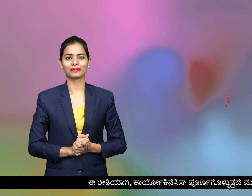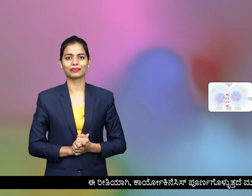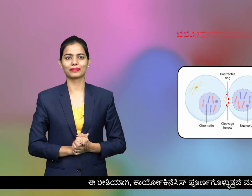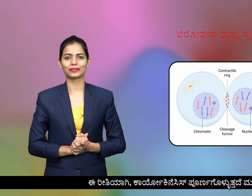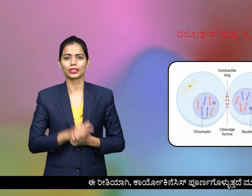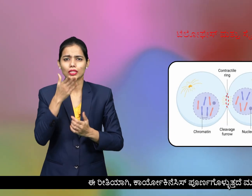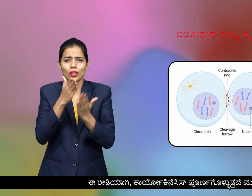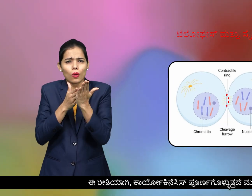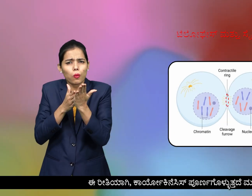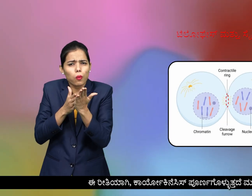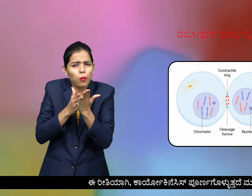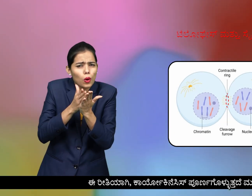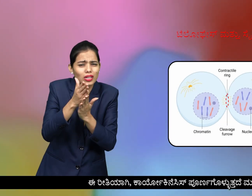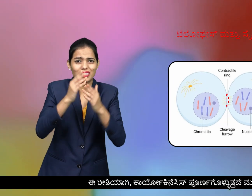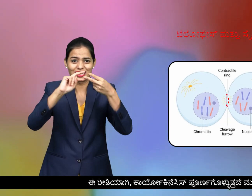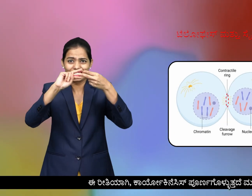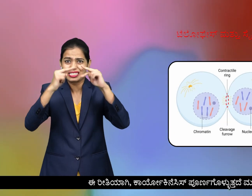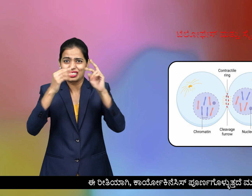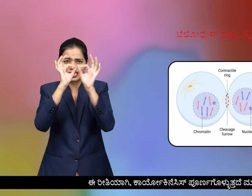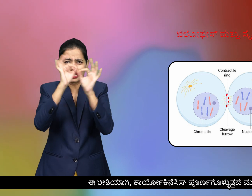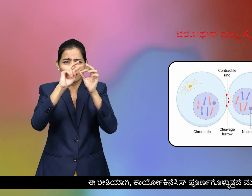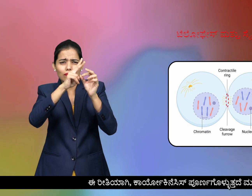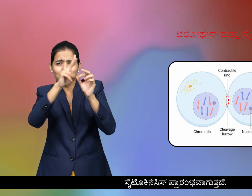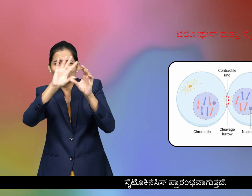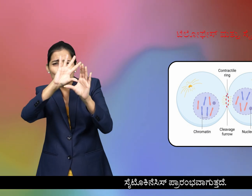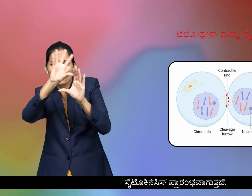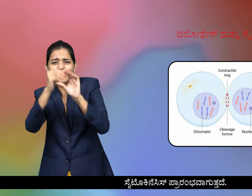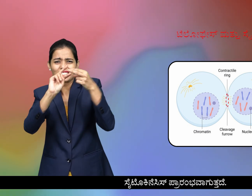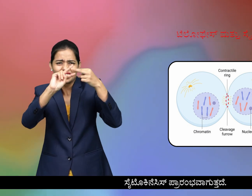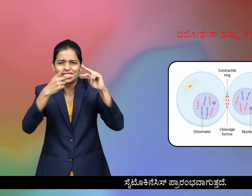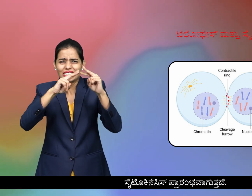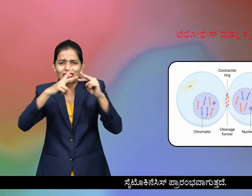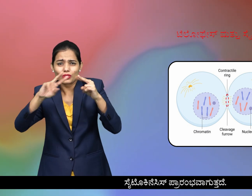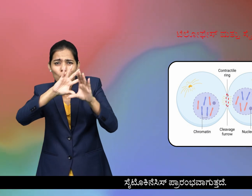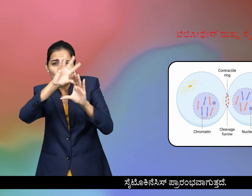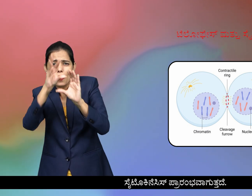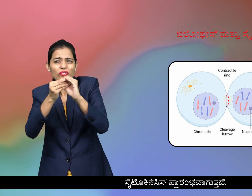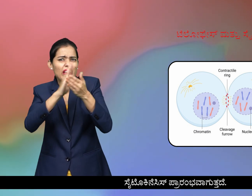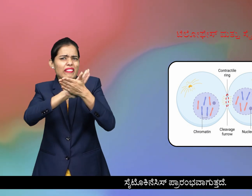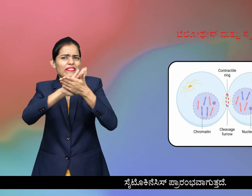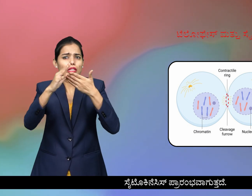ಈ ರೀತಿಯಾಗಿ ಕಾರ್ಯೋಕಿನೆಸಿಸ್ ಪೂರ್ಣಗೊಳ್ಳುತ್ತದೆ ಮತ್ತು ಸೈಟೋಕಿನೆಸಿಸ್ ಪ್ರಾರಂಭವಾಗುತ್ತೆ.